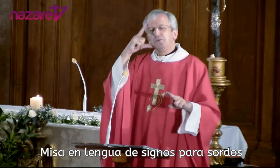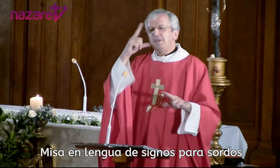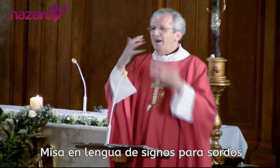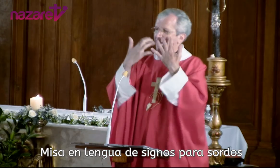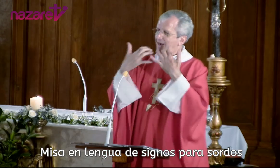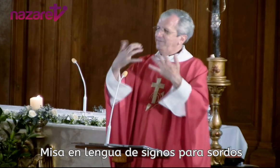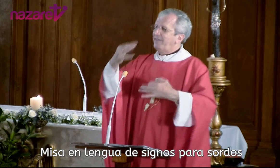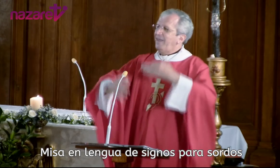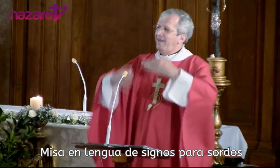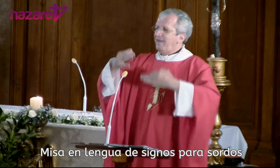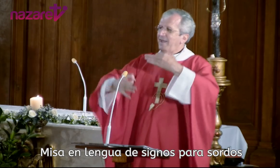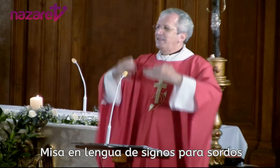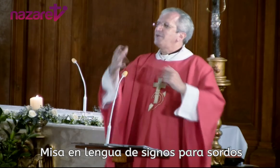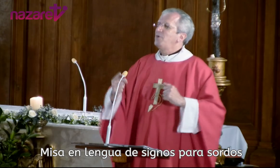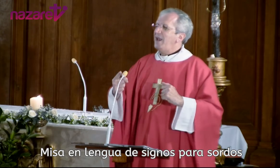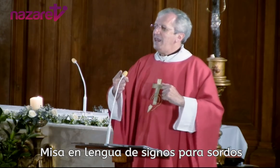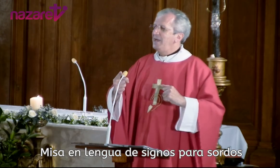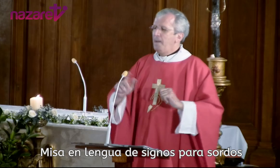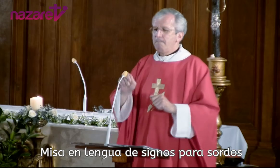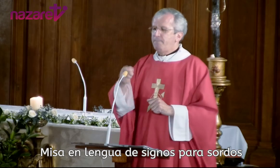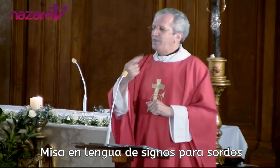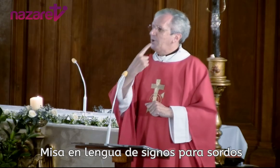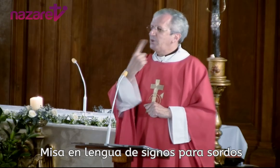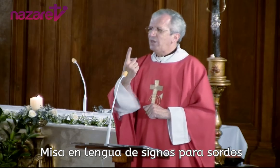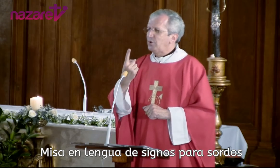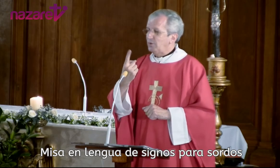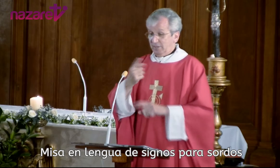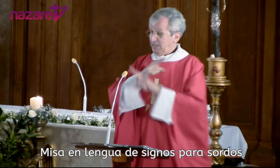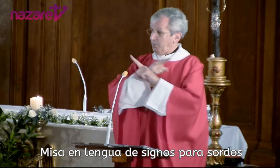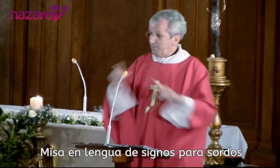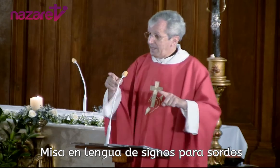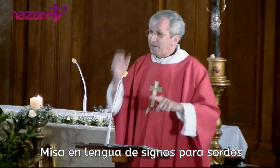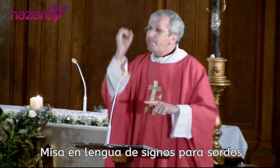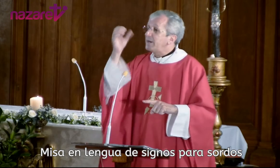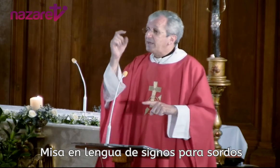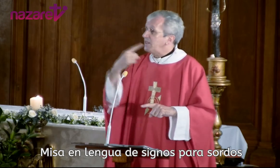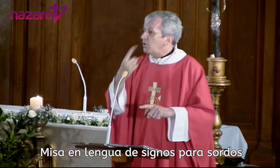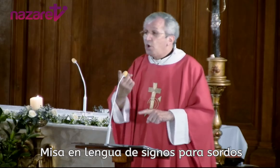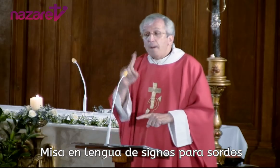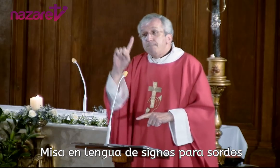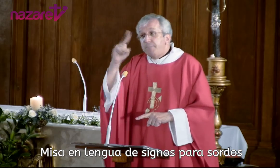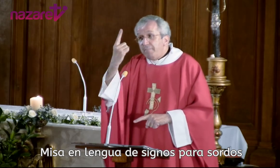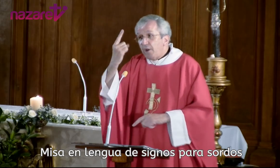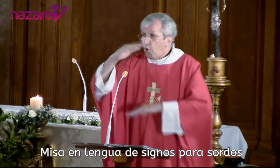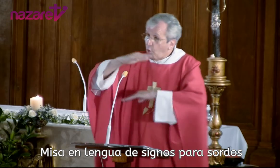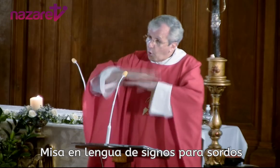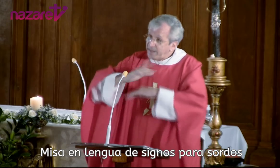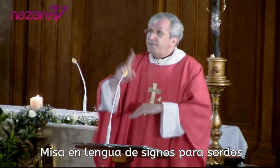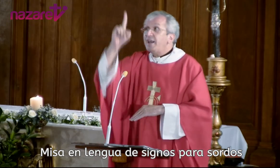día, ante el tribunal, Pedro dijo, les prohibían predicar, y dijo: primero obedecer a